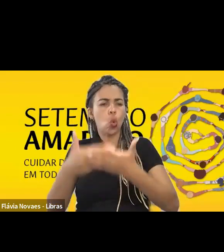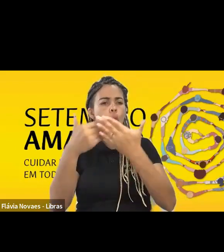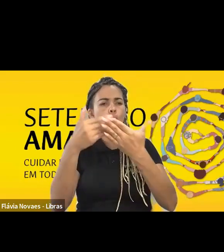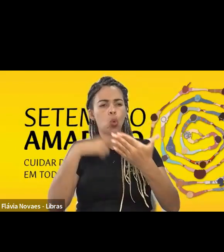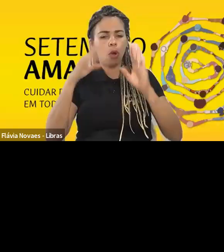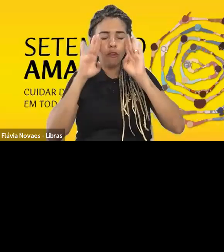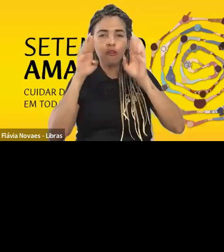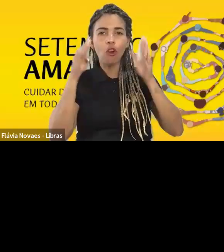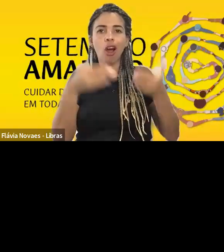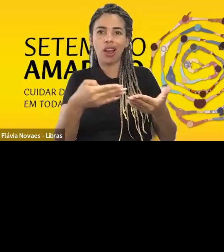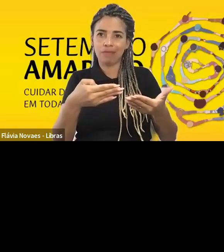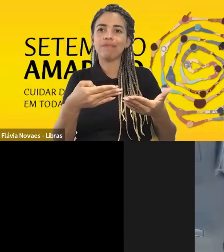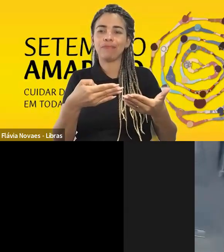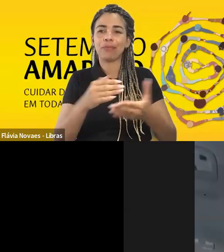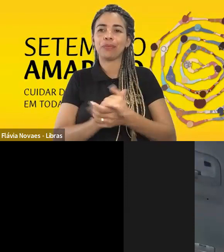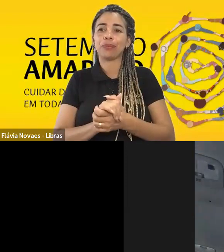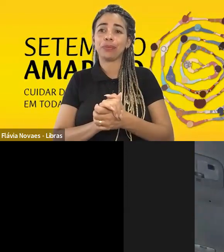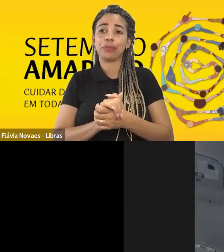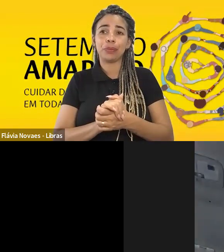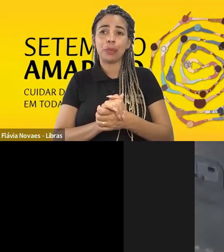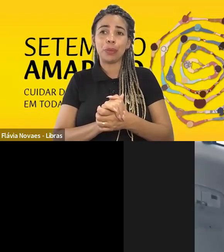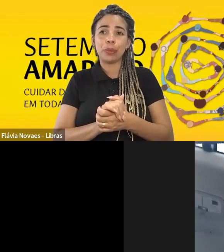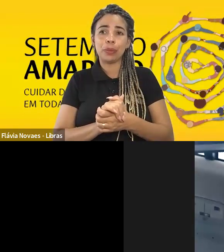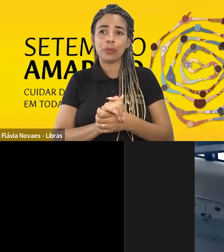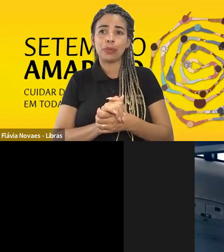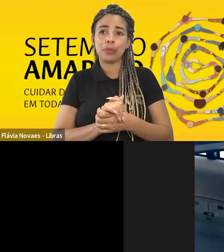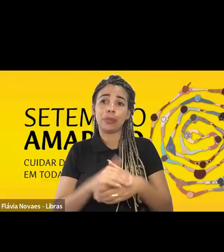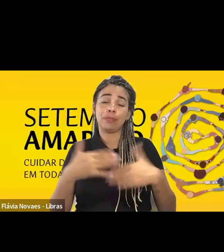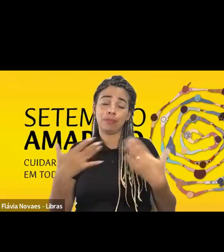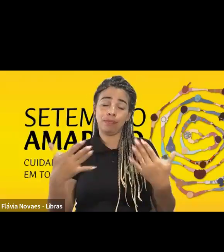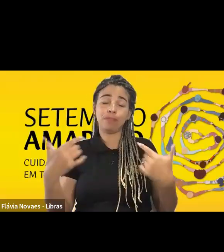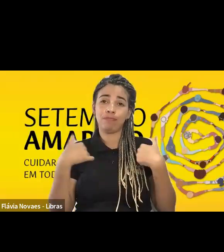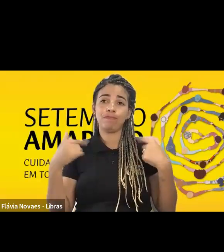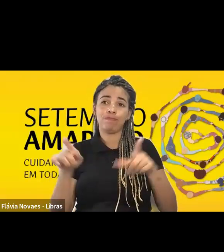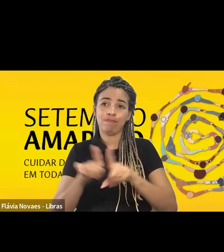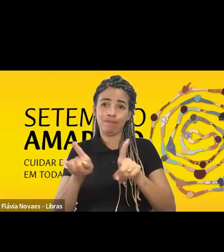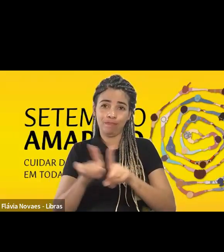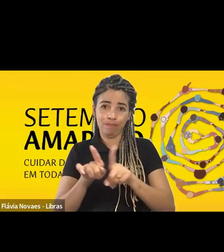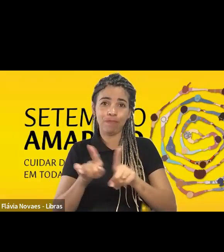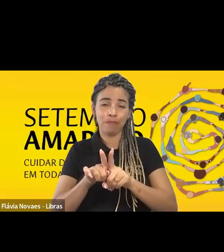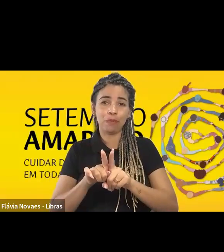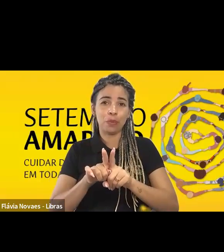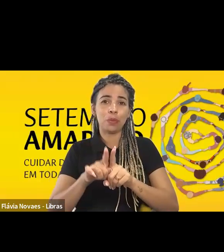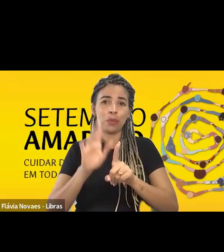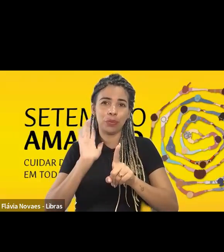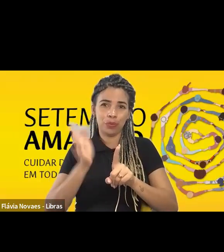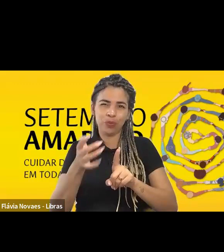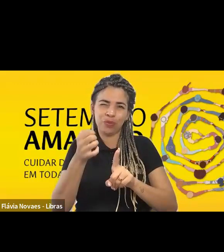diante. E aí, né, eu vou chamar a atenção, já né, caminhando já para o fim dessa